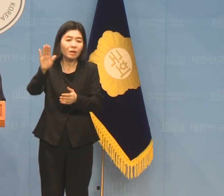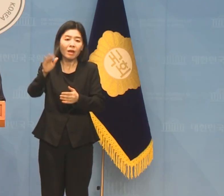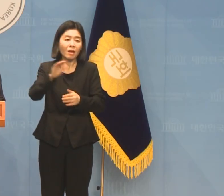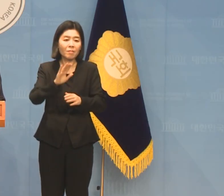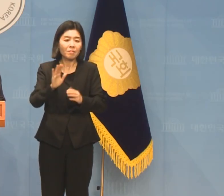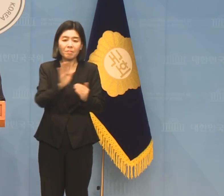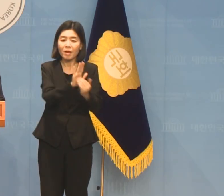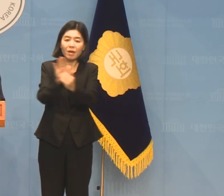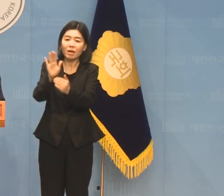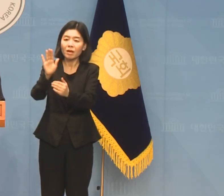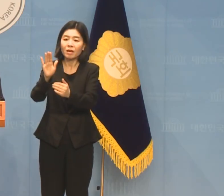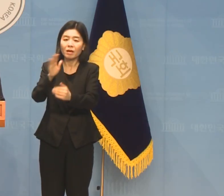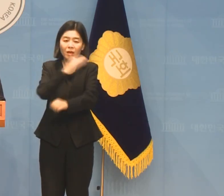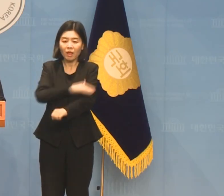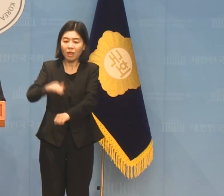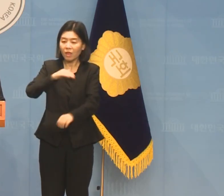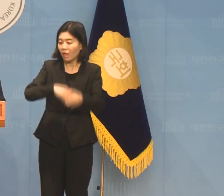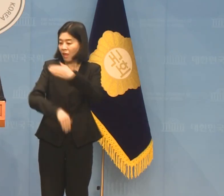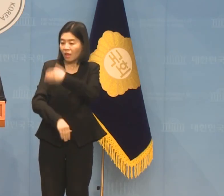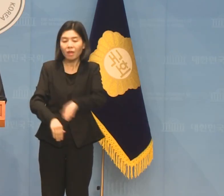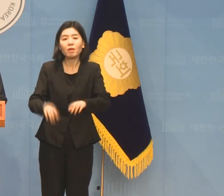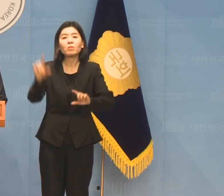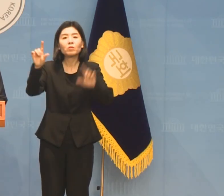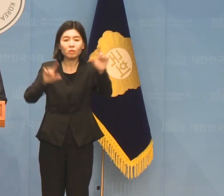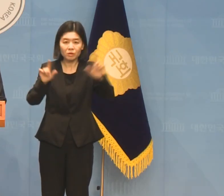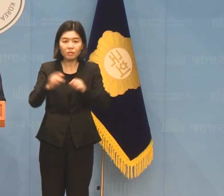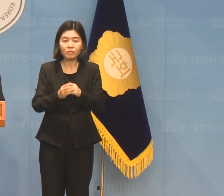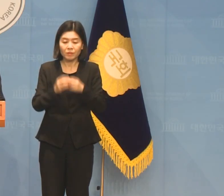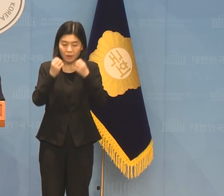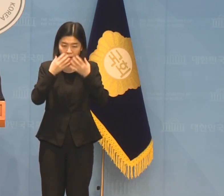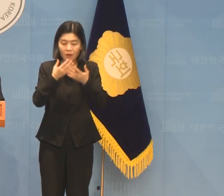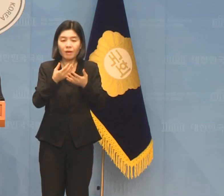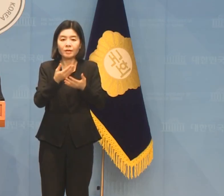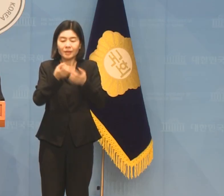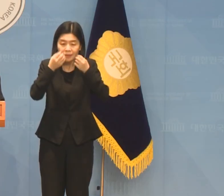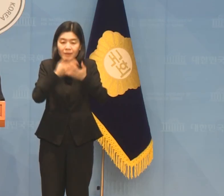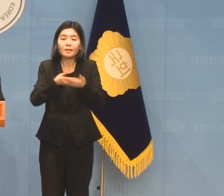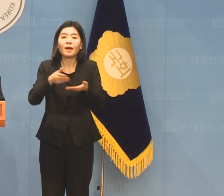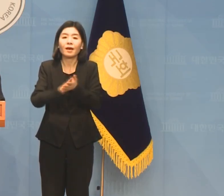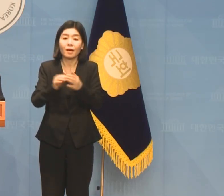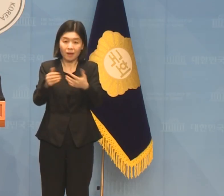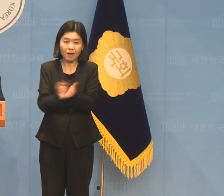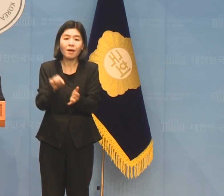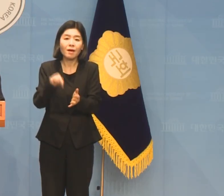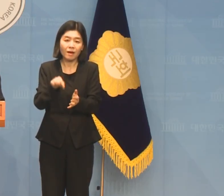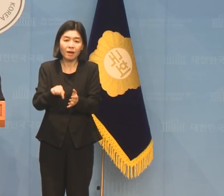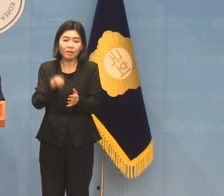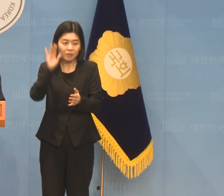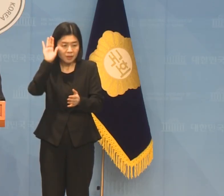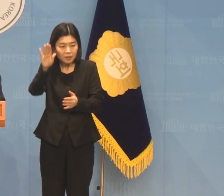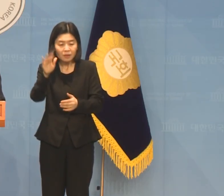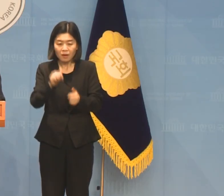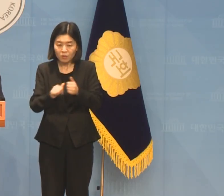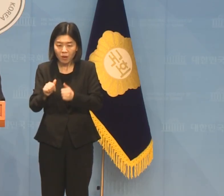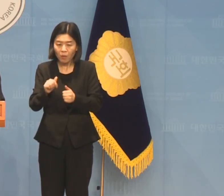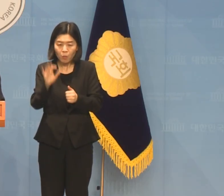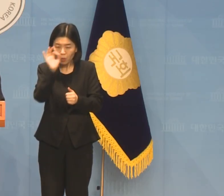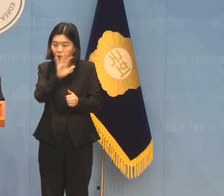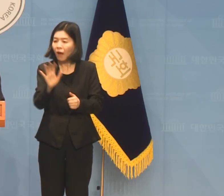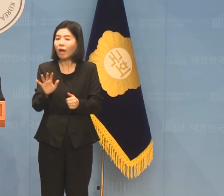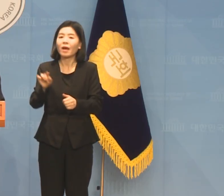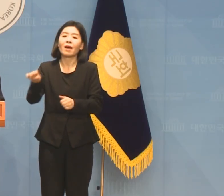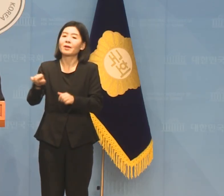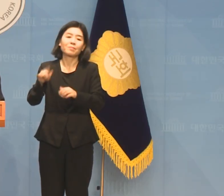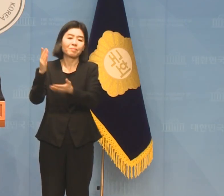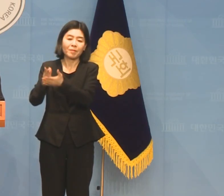정치를 선보이고 있는 것입니다. 개혁신당은 미래 세대는 안중에도 없는 양당 정치를 혁파하고 미래 세대가 중심이